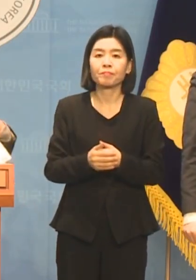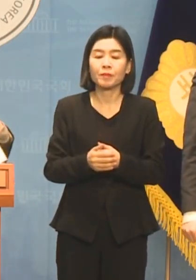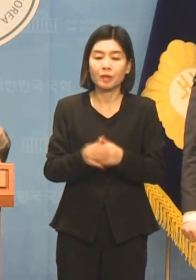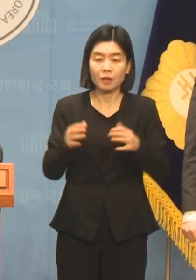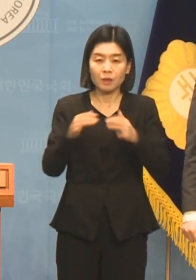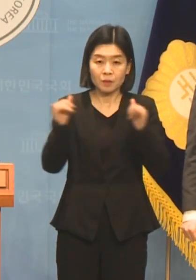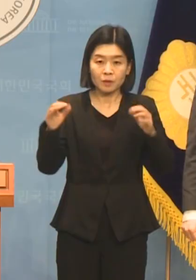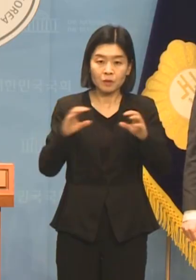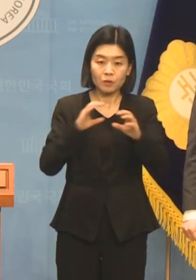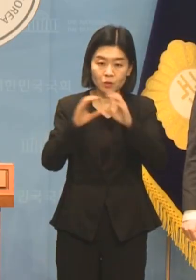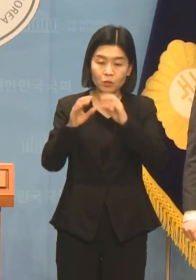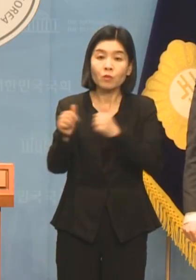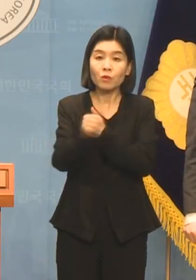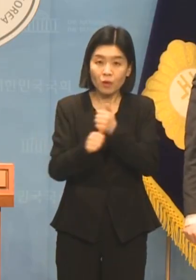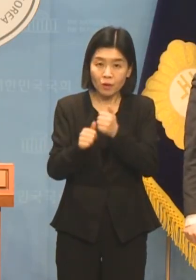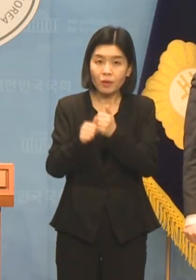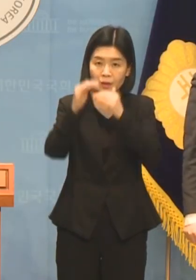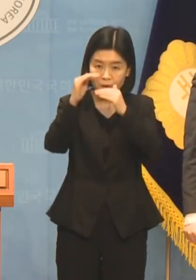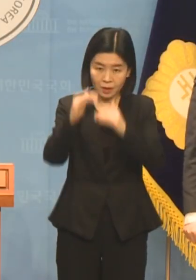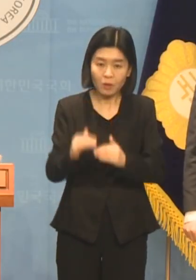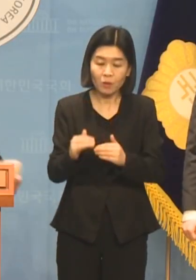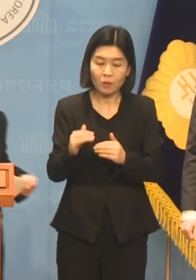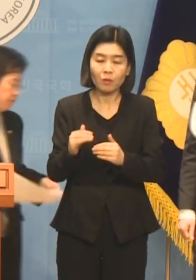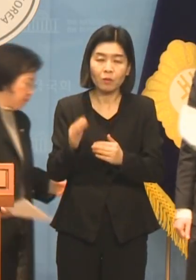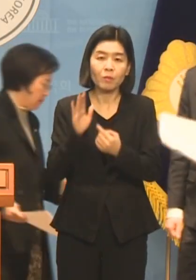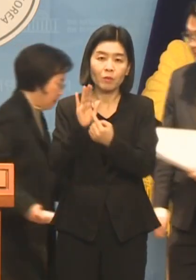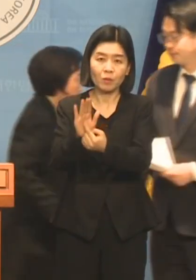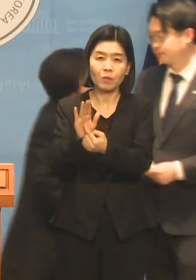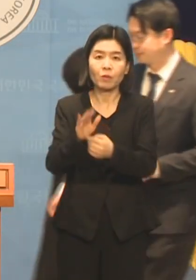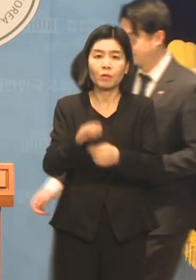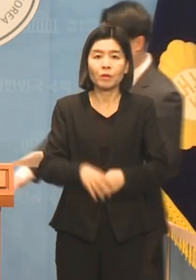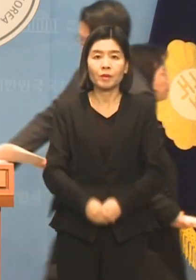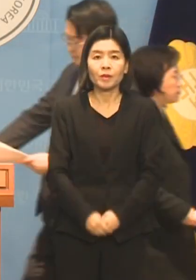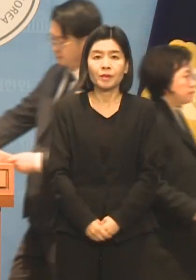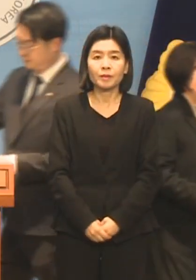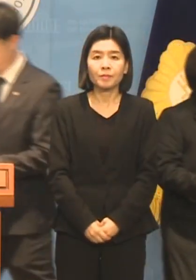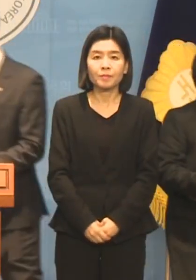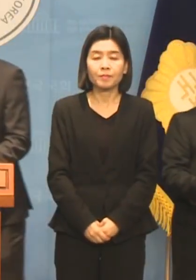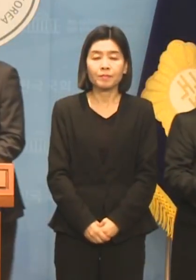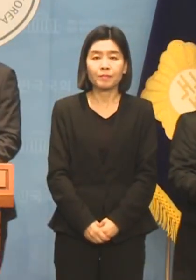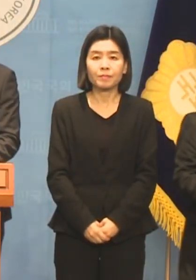대해서 보고를 김동아 의원님께서 하시겠습니다.